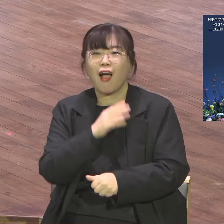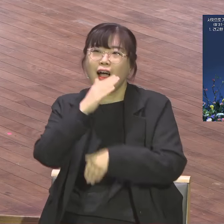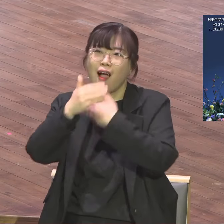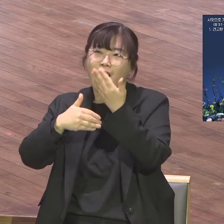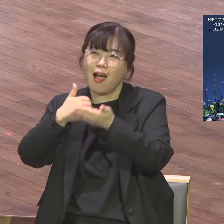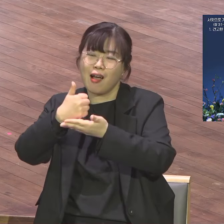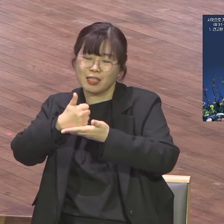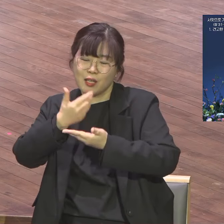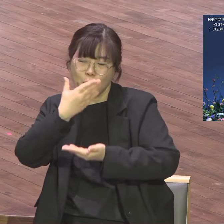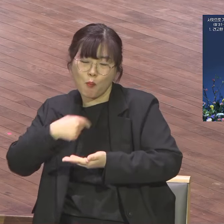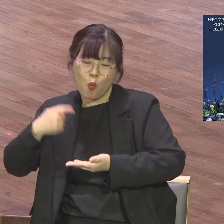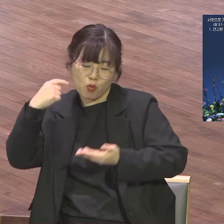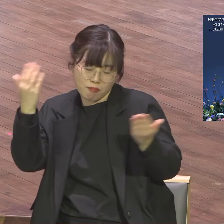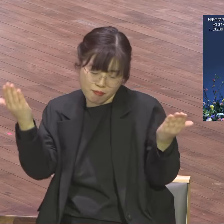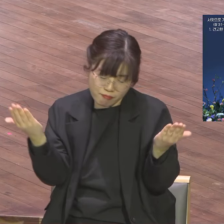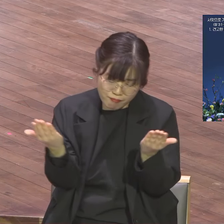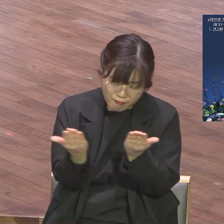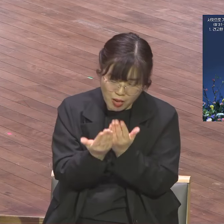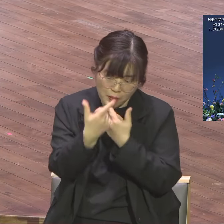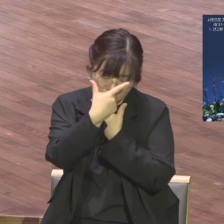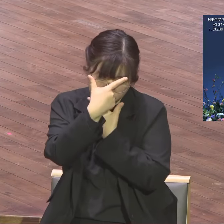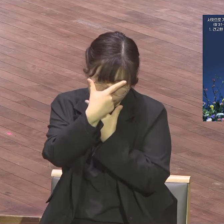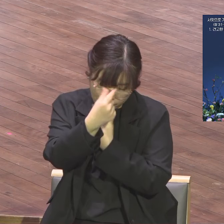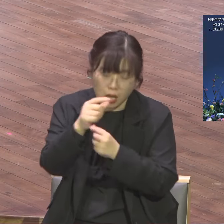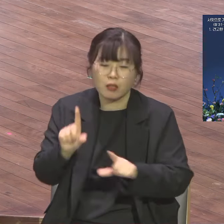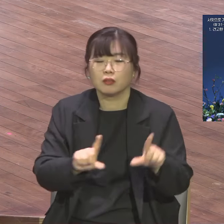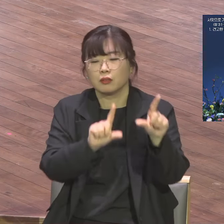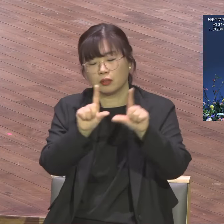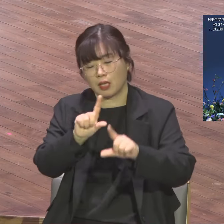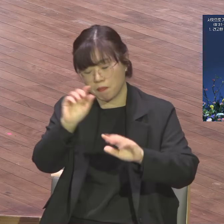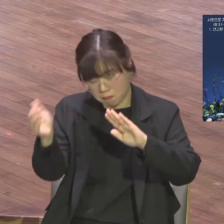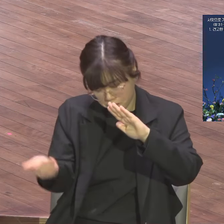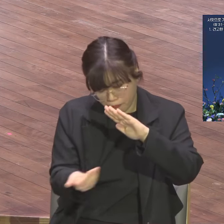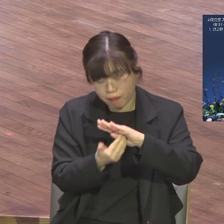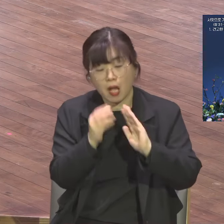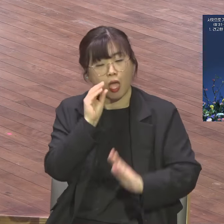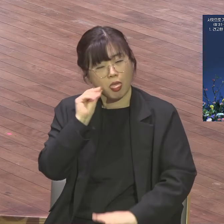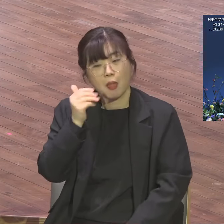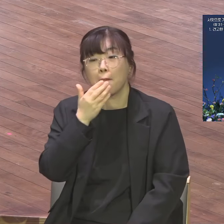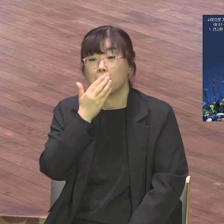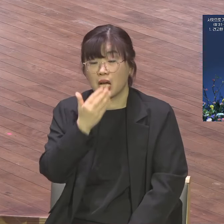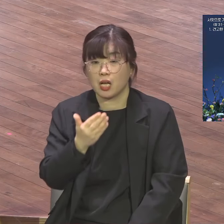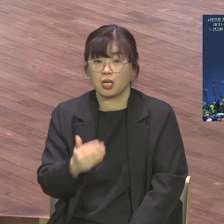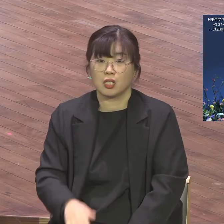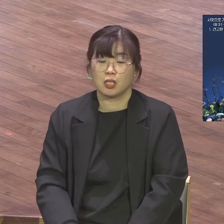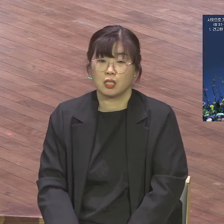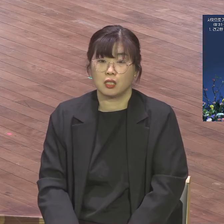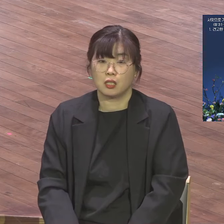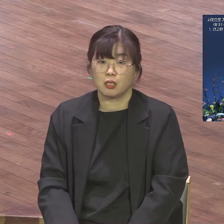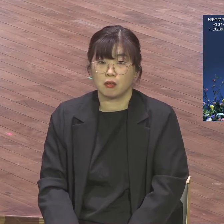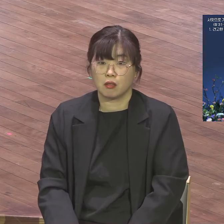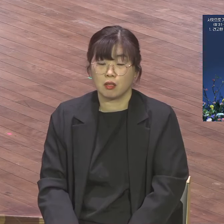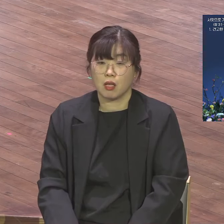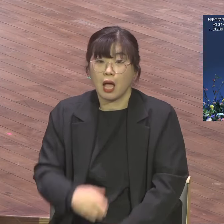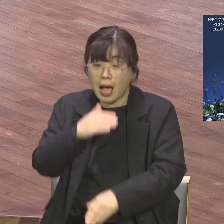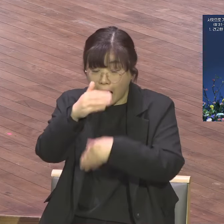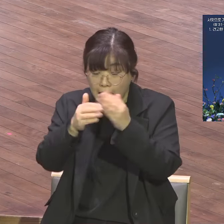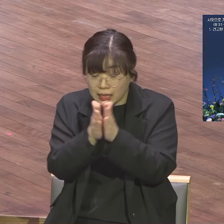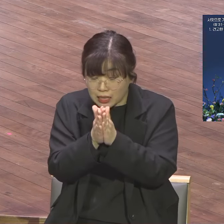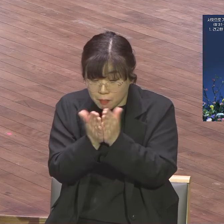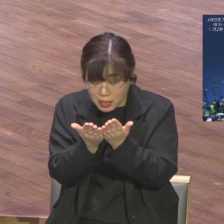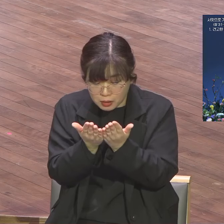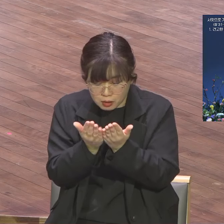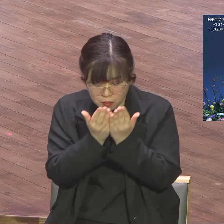자세히 보면요. 이런 삶을 살 수 있는 비결이 주야로 그 말씀을 묵상하는 것에 있어요.